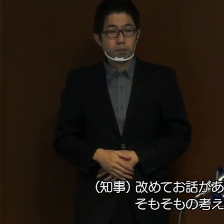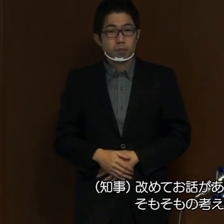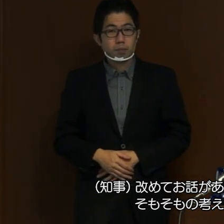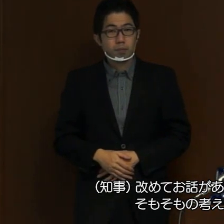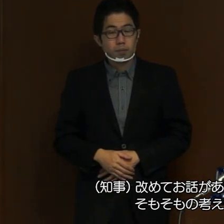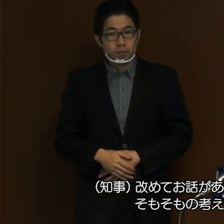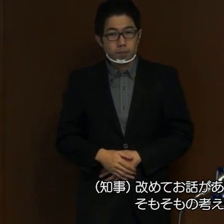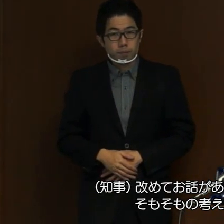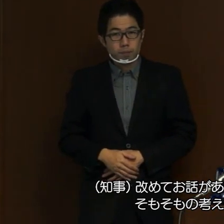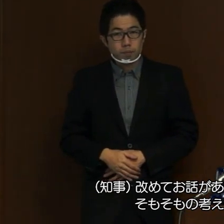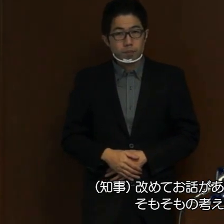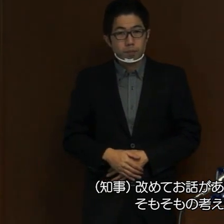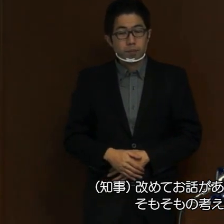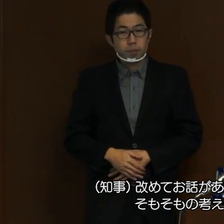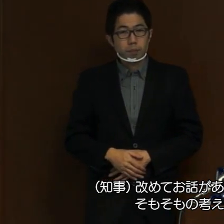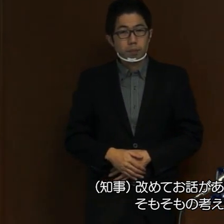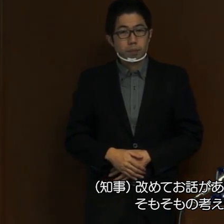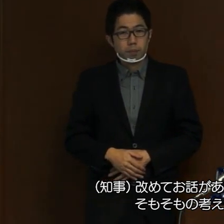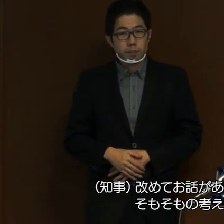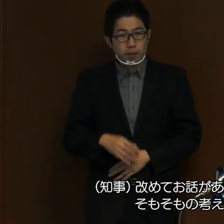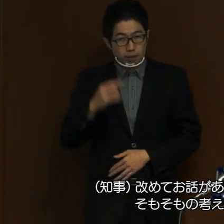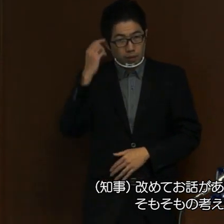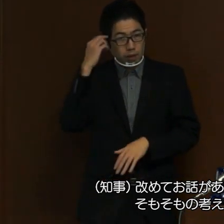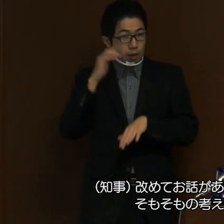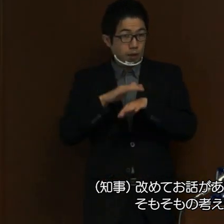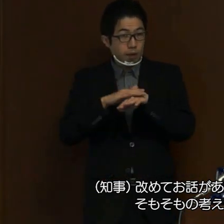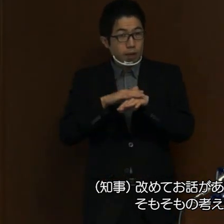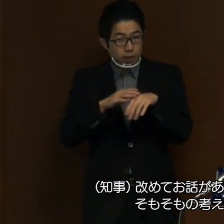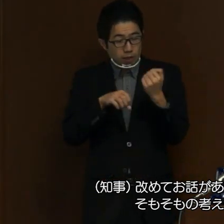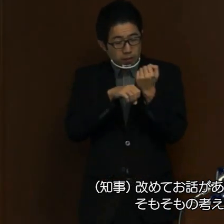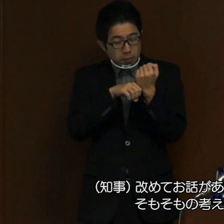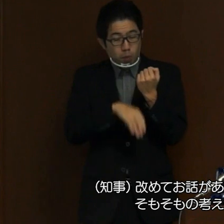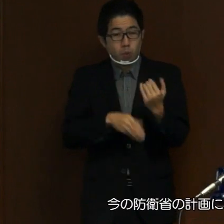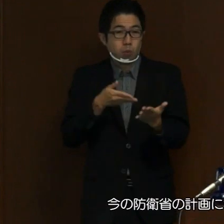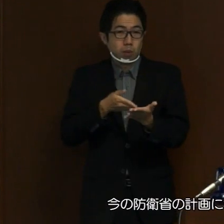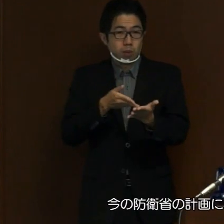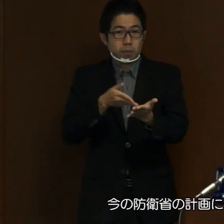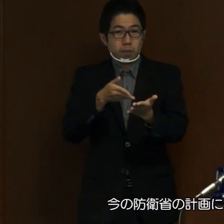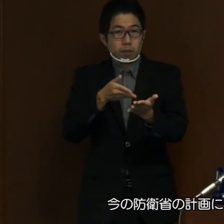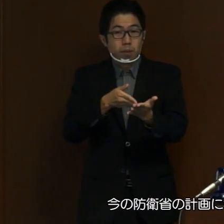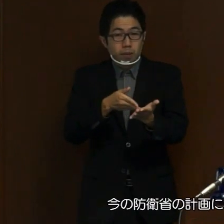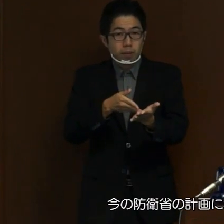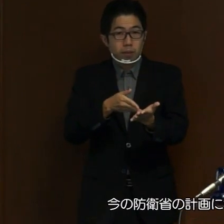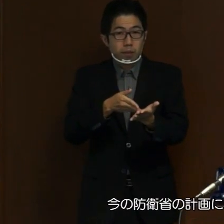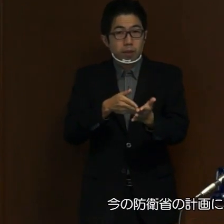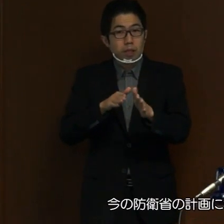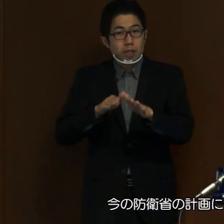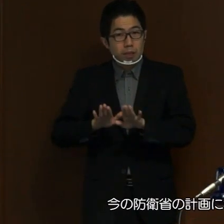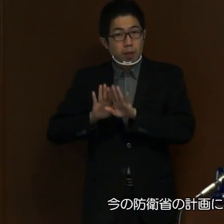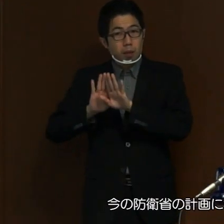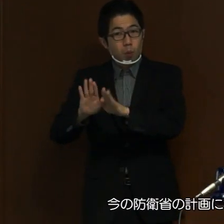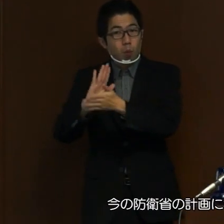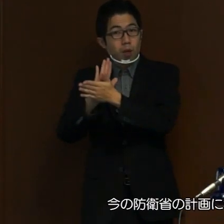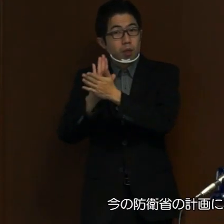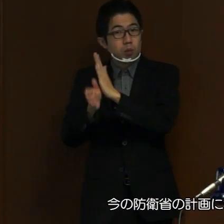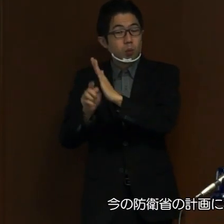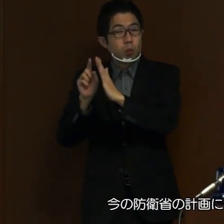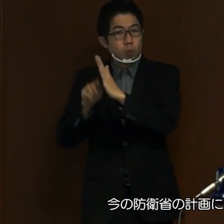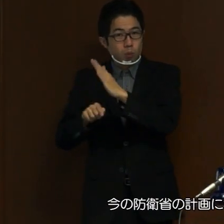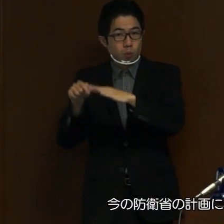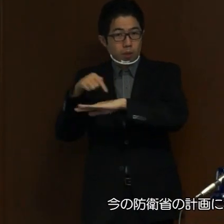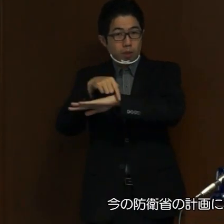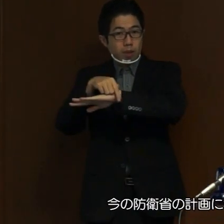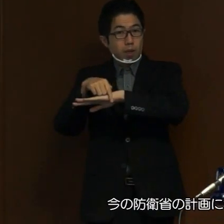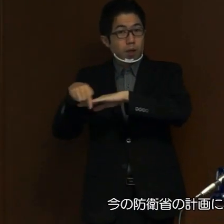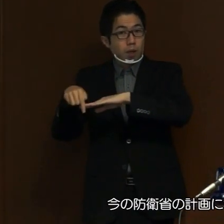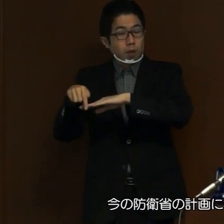もうそもそもの考え方からお話ししますと、今の防衛省の計画についてのポ